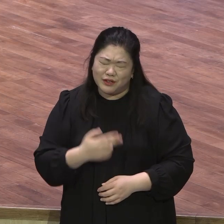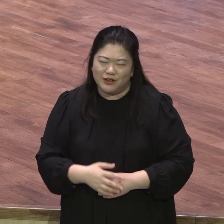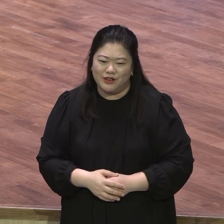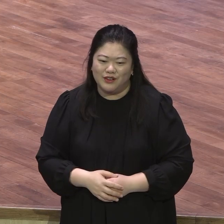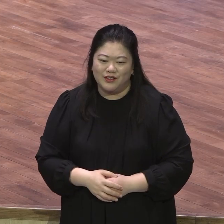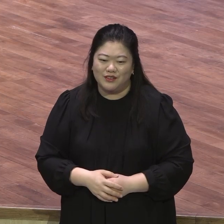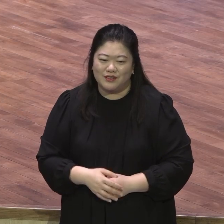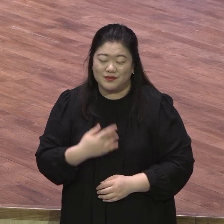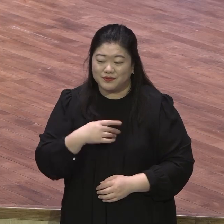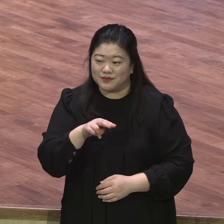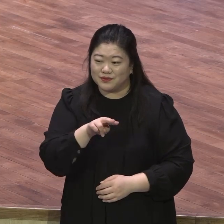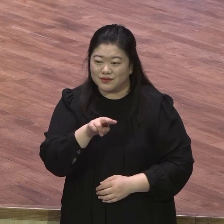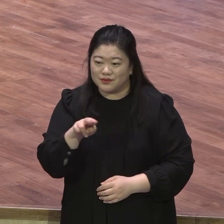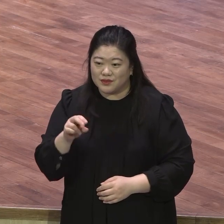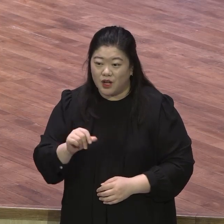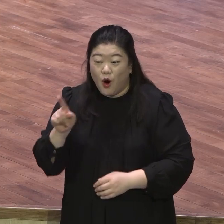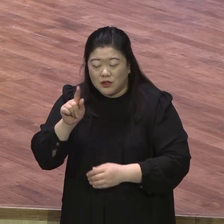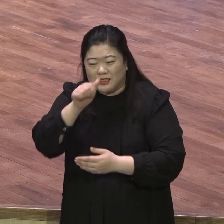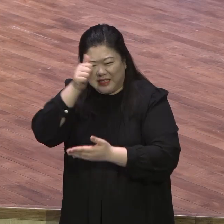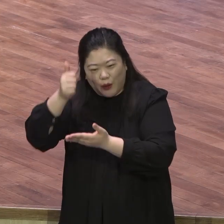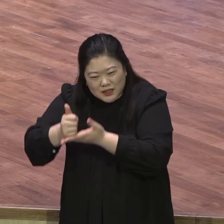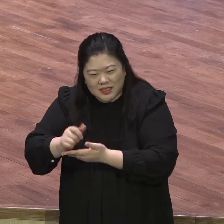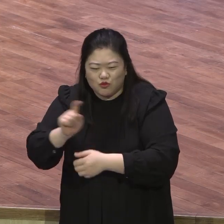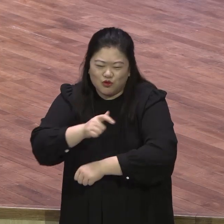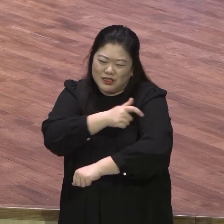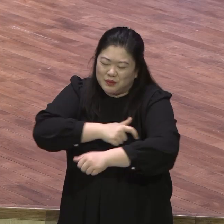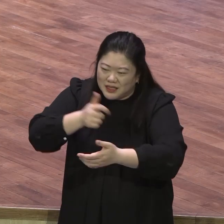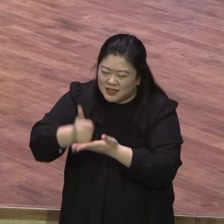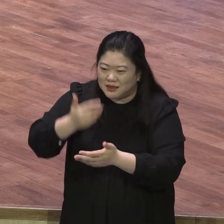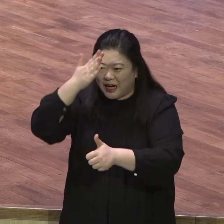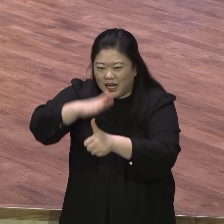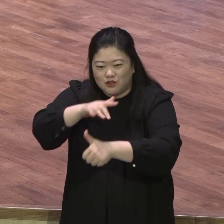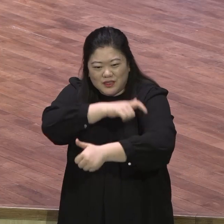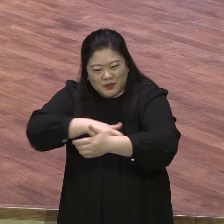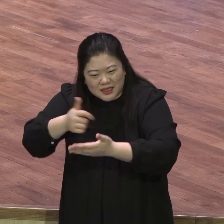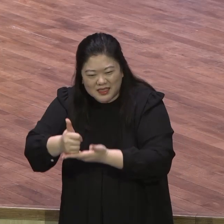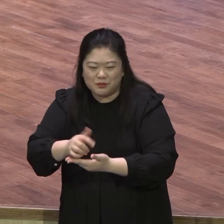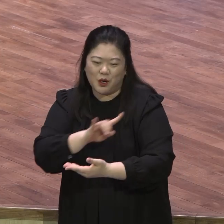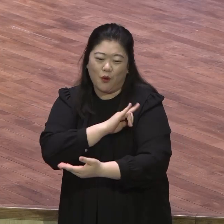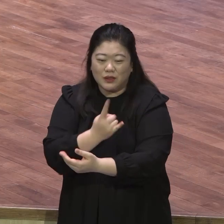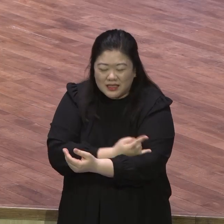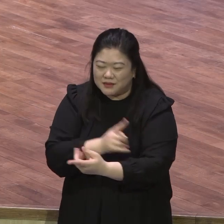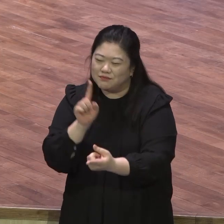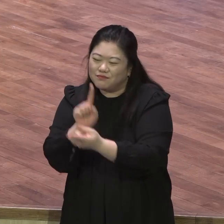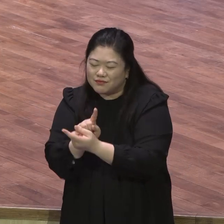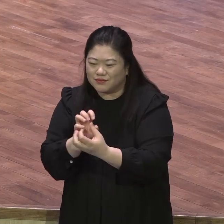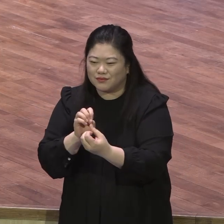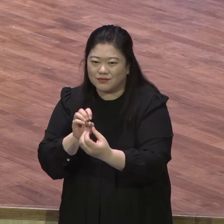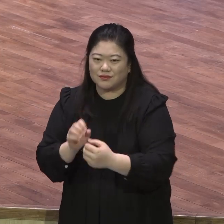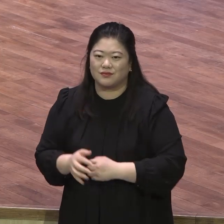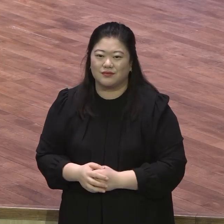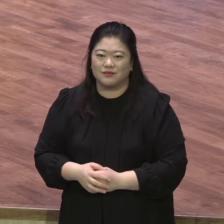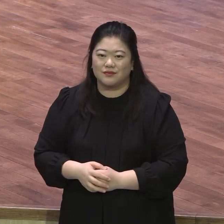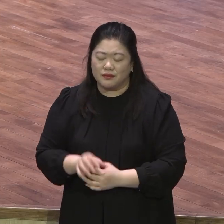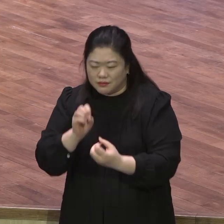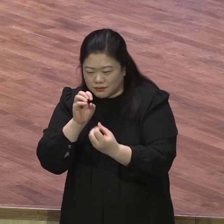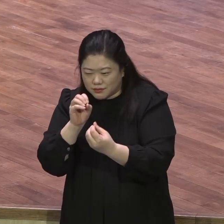장로님 집사님 권사님 저 우리 어느 지역 내가 돈이 한 1억이 필요한데